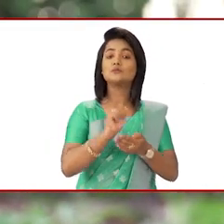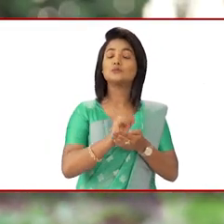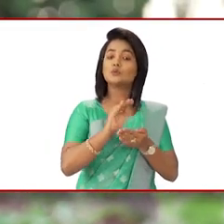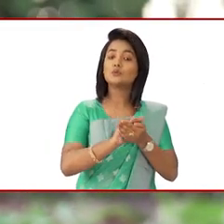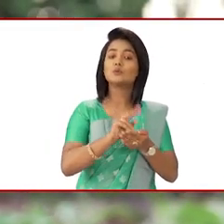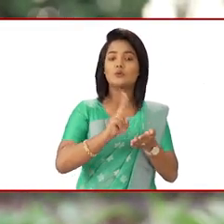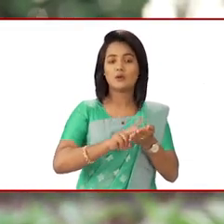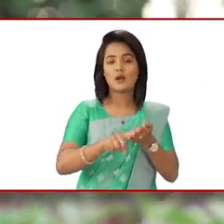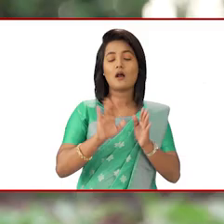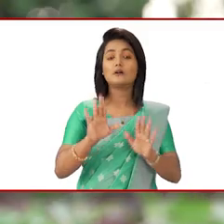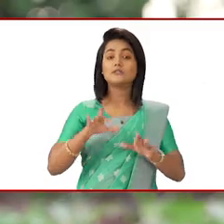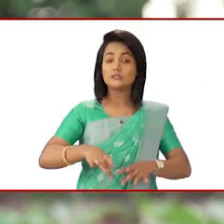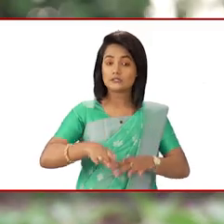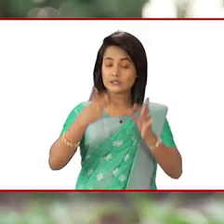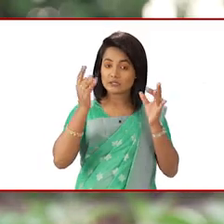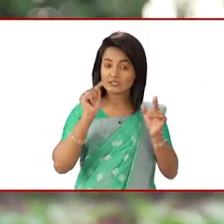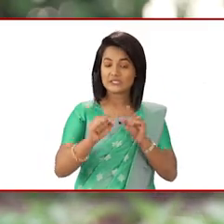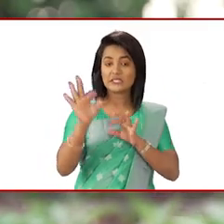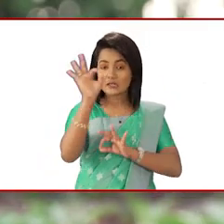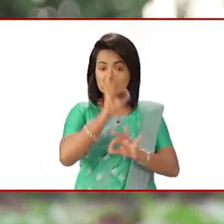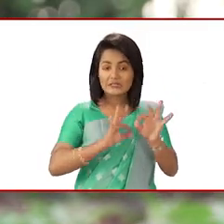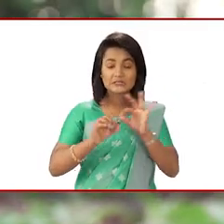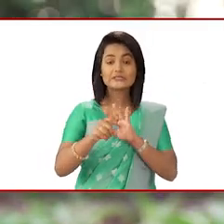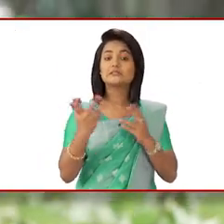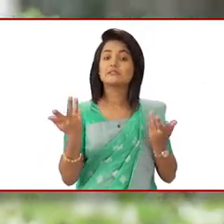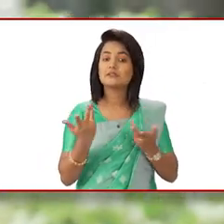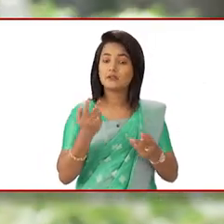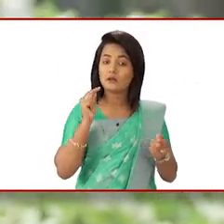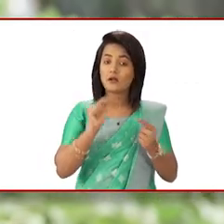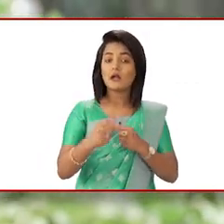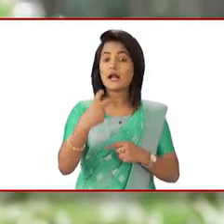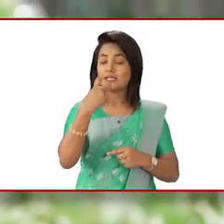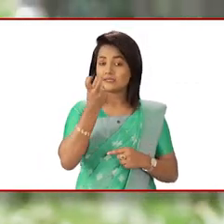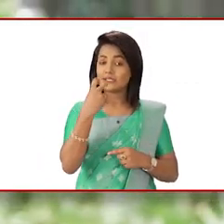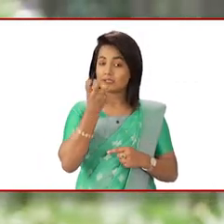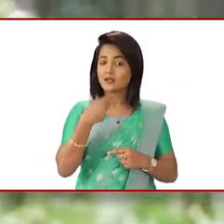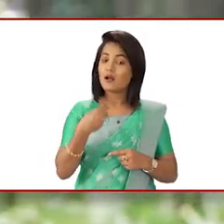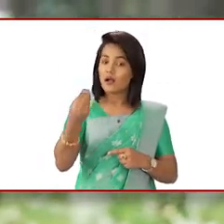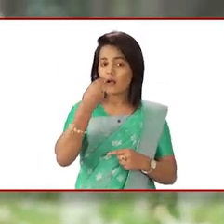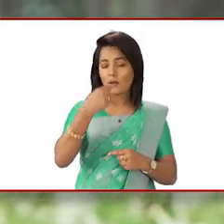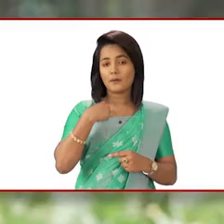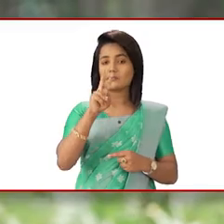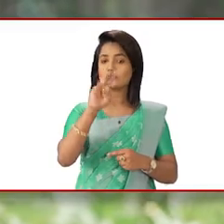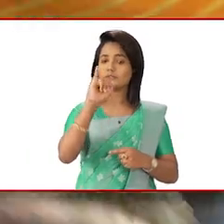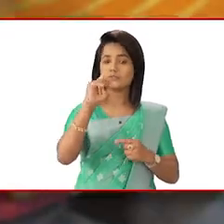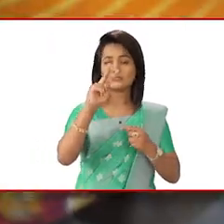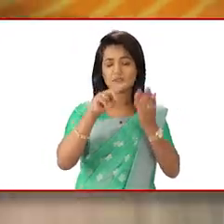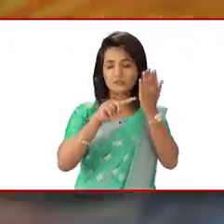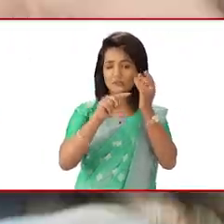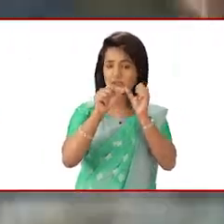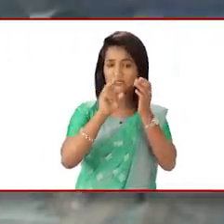আছে, দেখেন যে গাছের গুণাগুণ কি, এই গাছের গুণাগুণ যেমন একটা পেয়ারা গাছে আমাদের ফল দিয়েছে, ফলে আমরা ভিটামিন